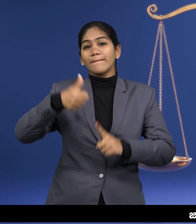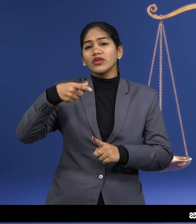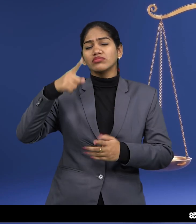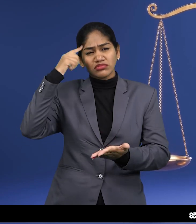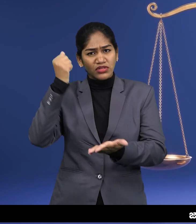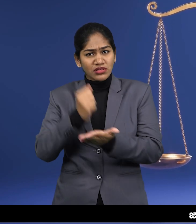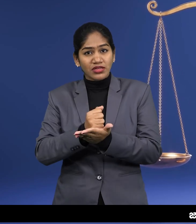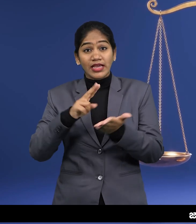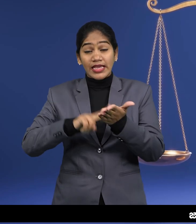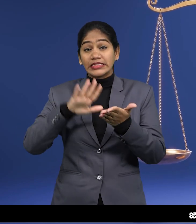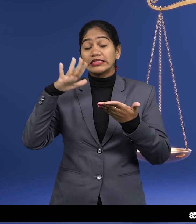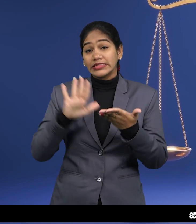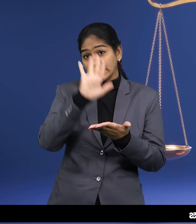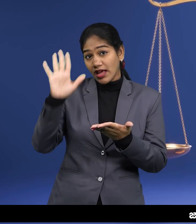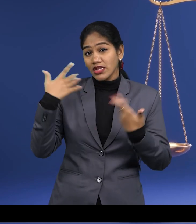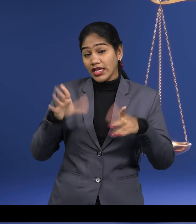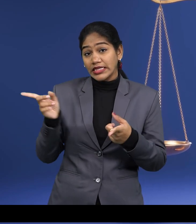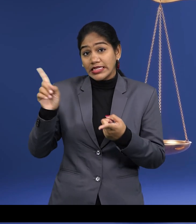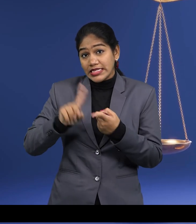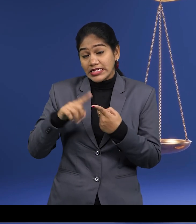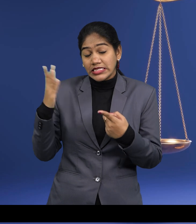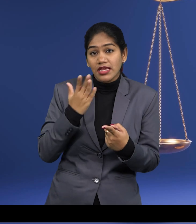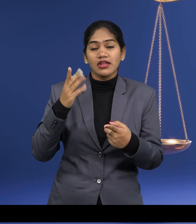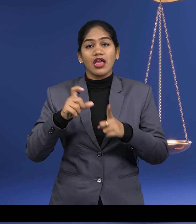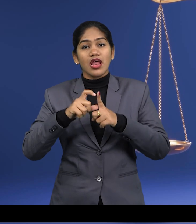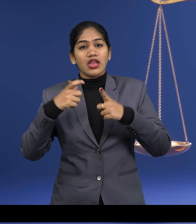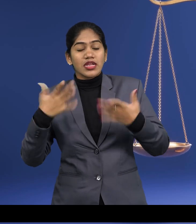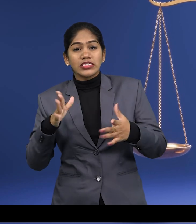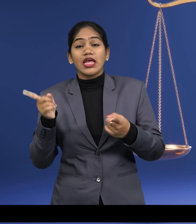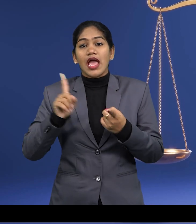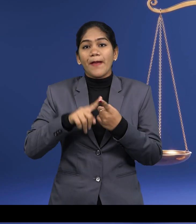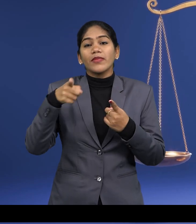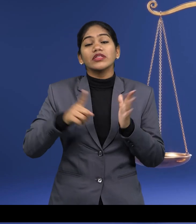జాతీయ అత్యవసర పరిస్థితి ఆర్టికల్ 352